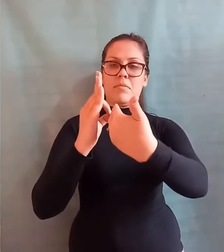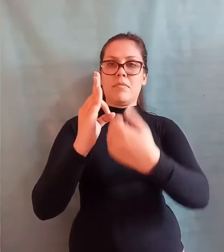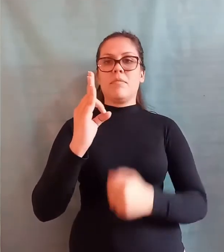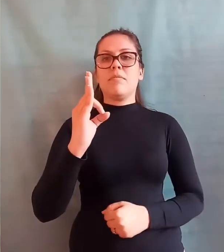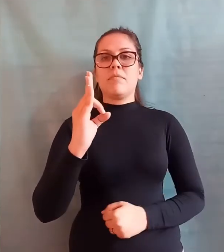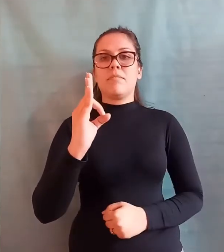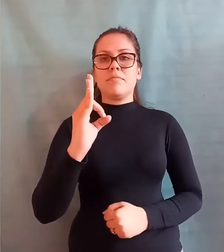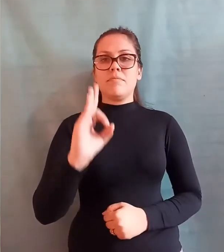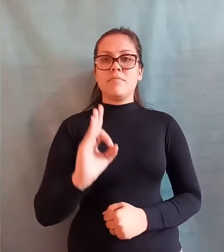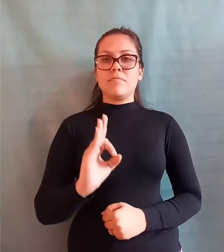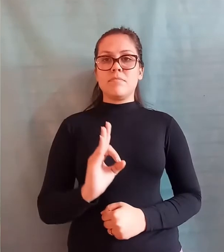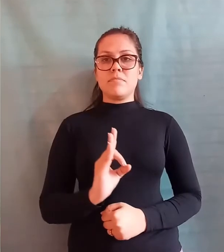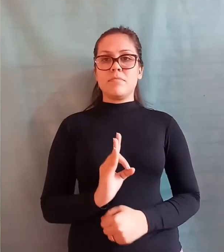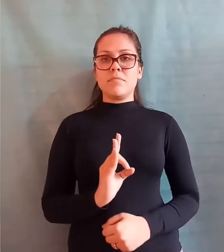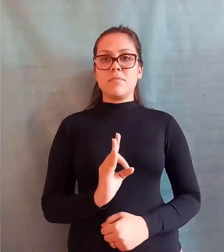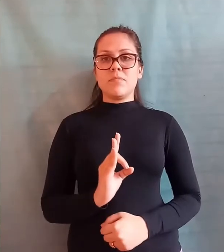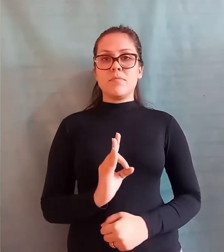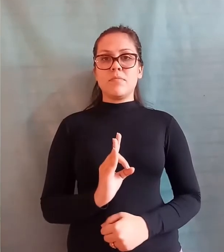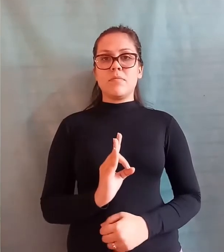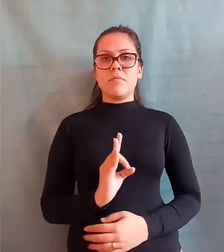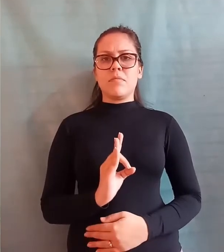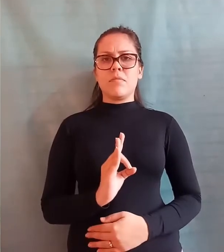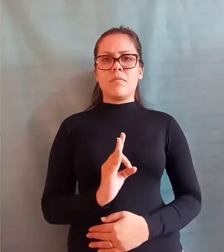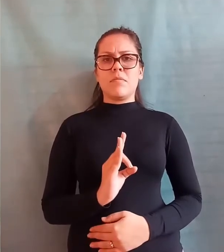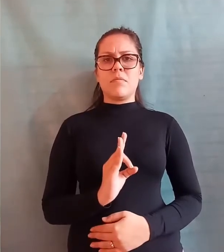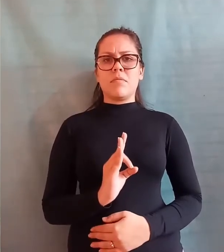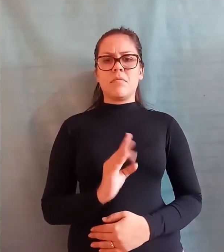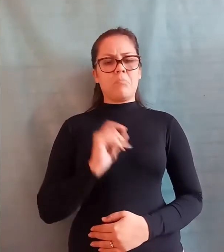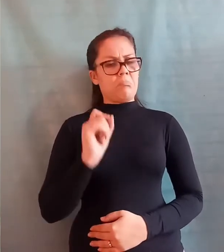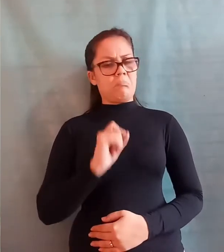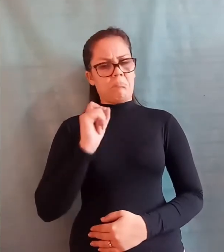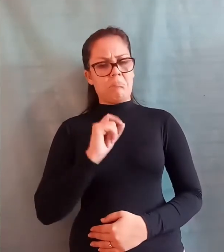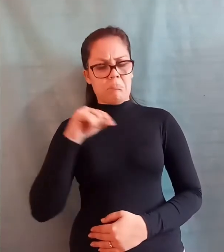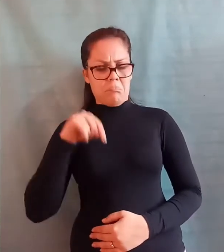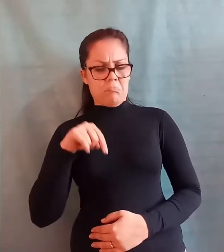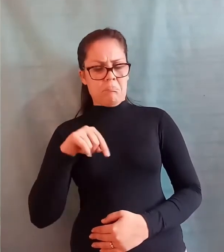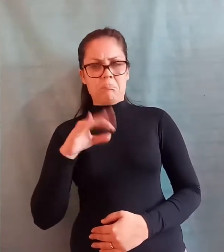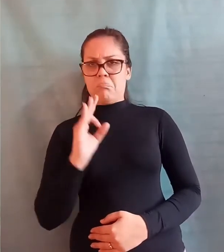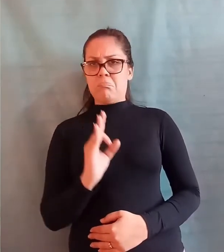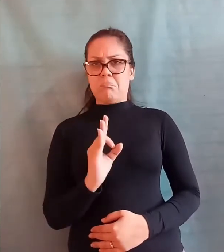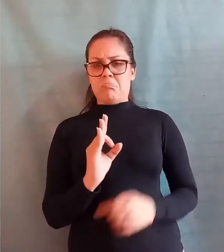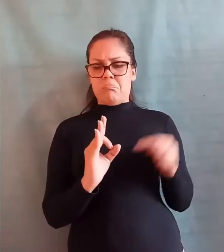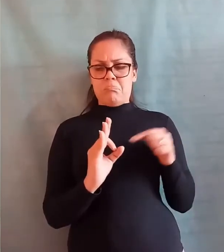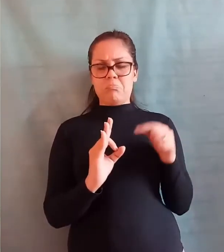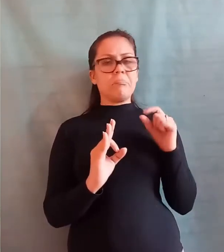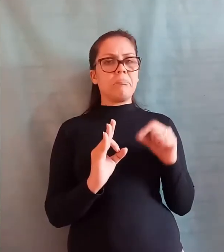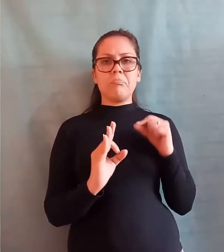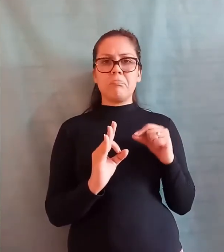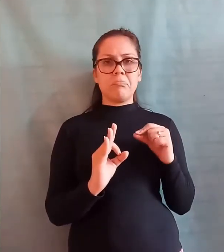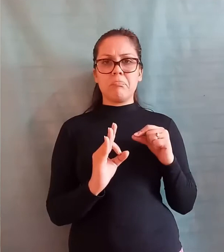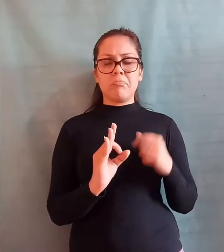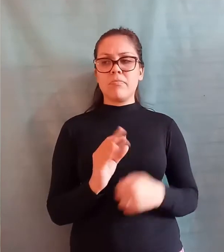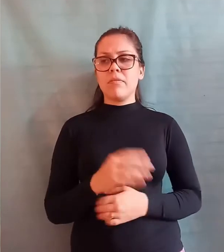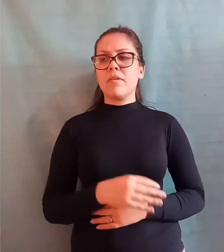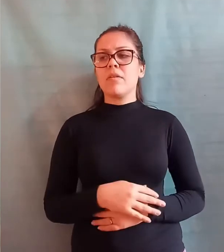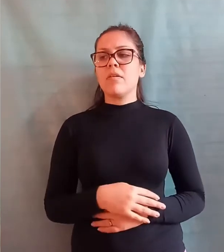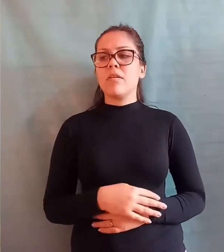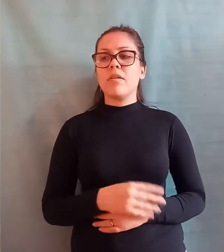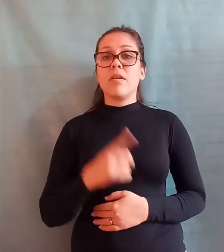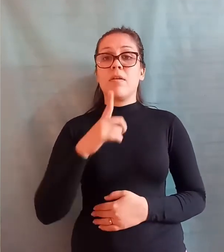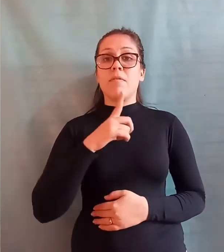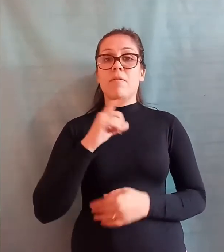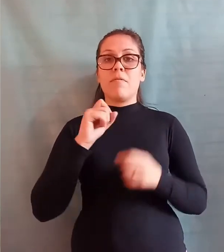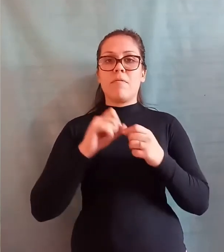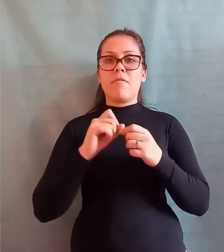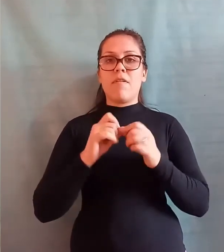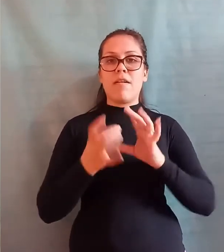cima. Bem, qual é o poder do Yanana Mudra, perdão. Ele